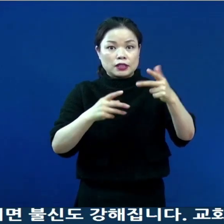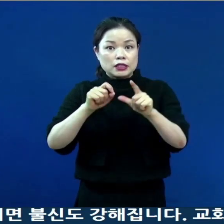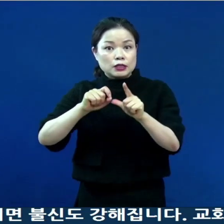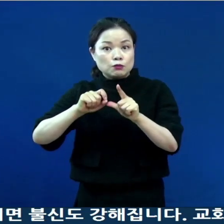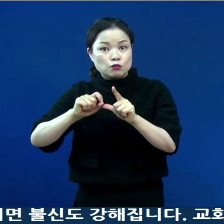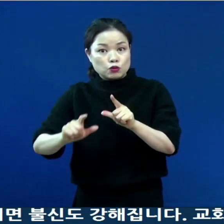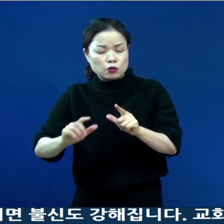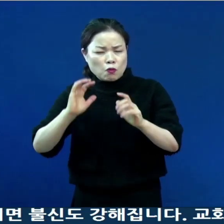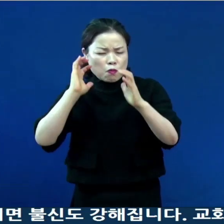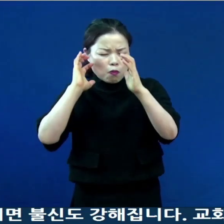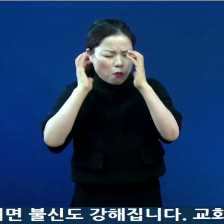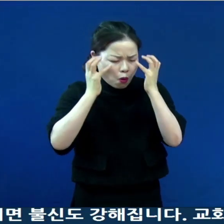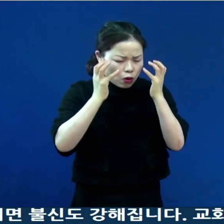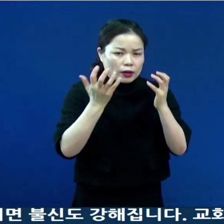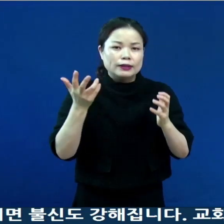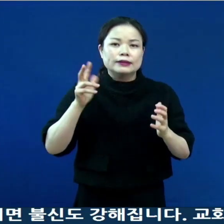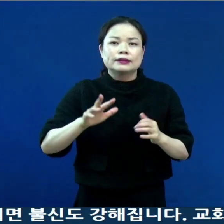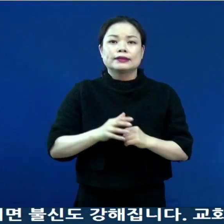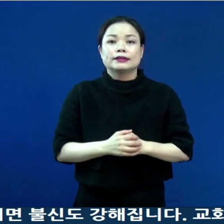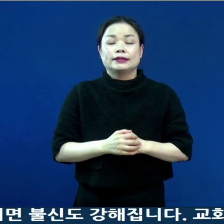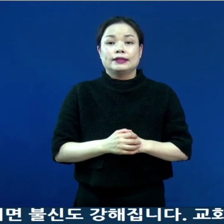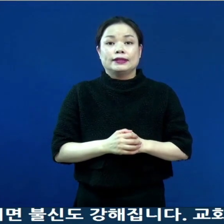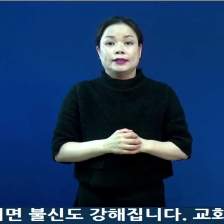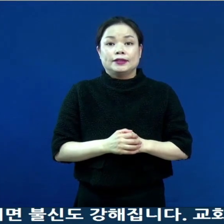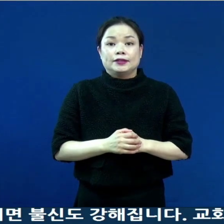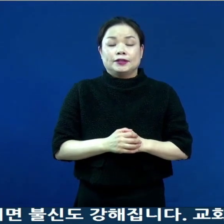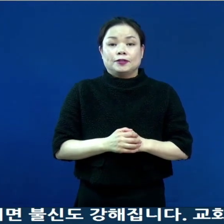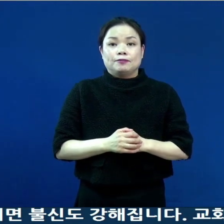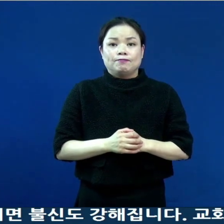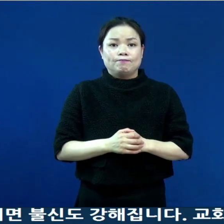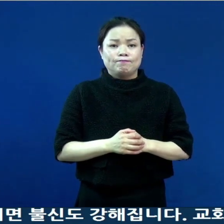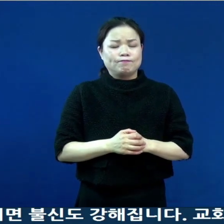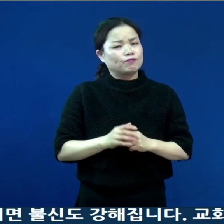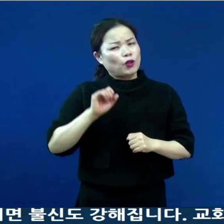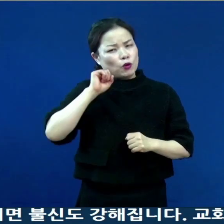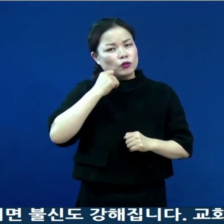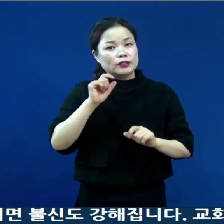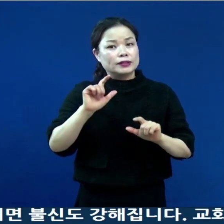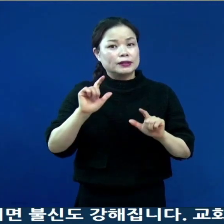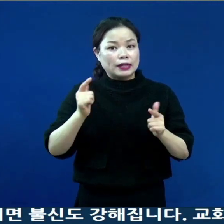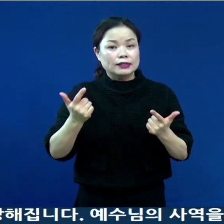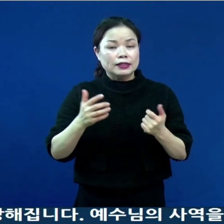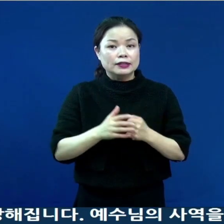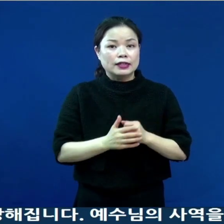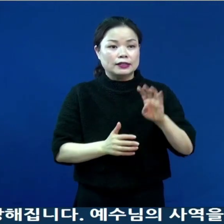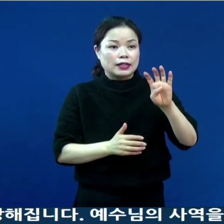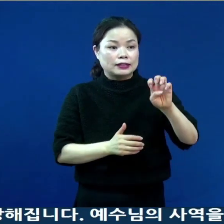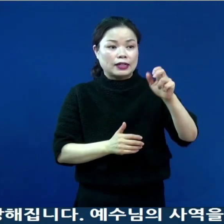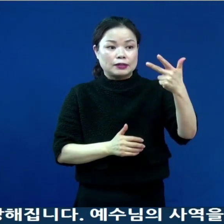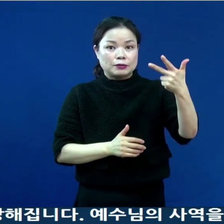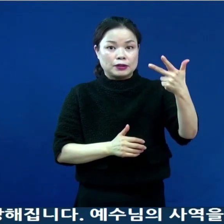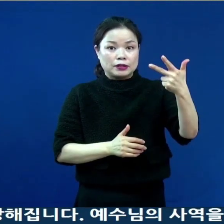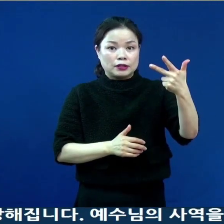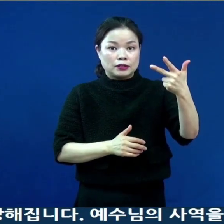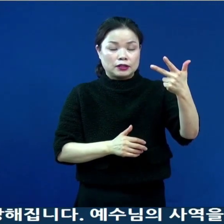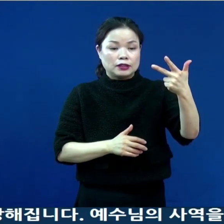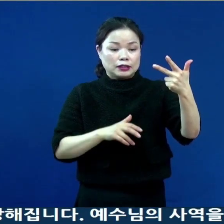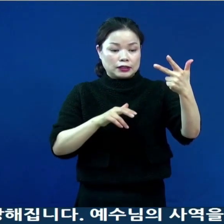부분은 복잡해 보이지만 이해는 그렇게 어렵지 않습니다. 47절에 보면 눈으로 따라와